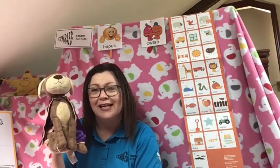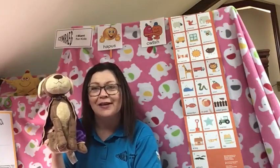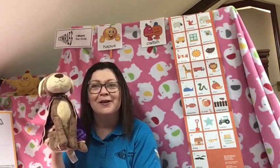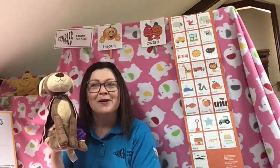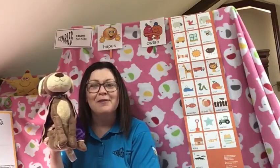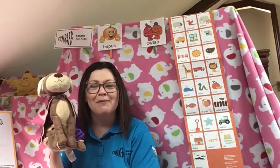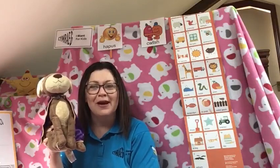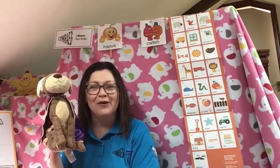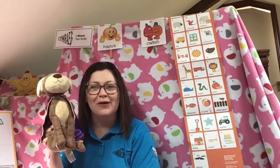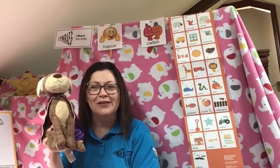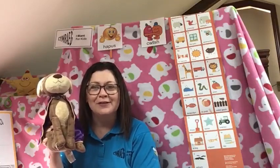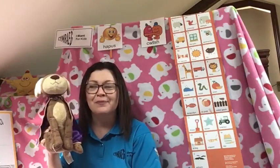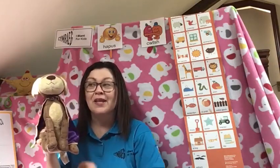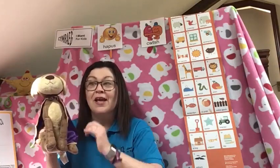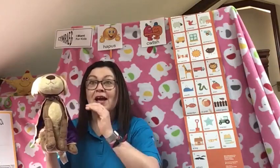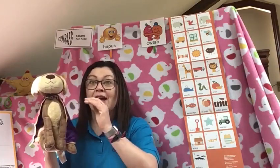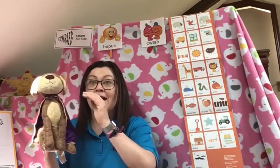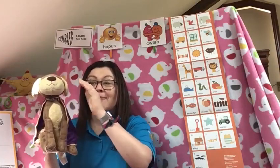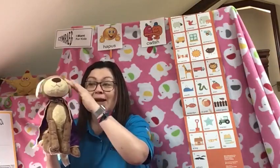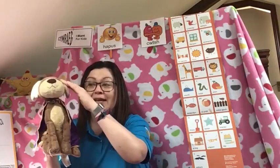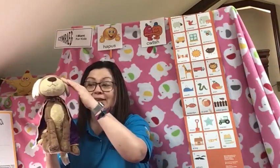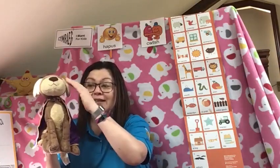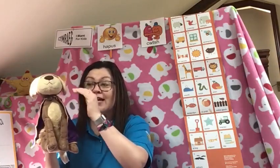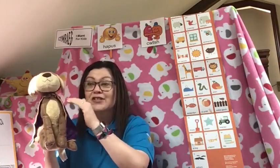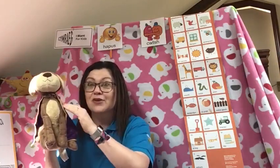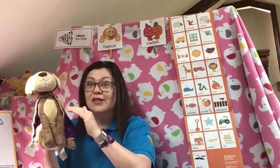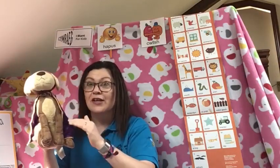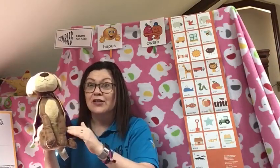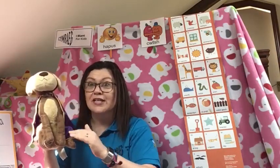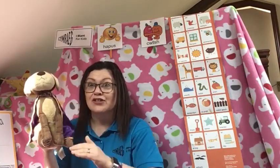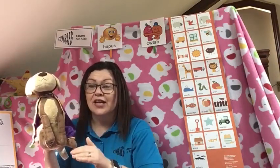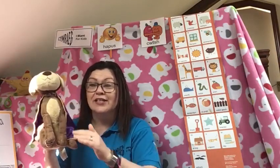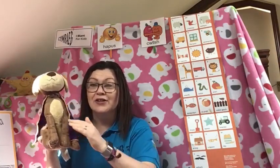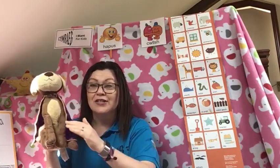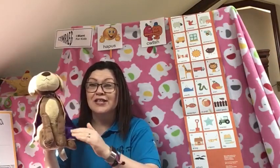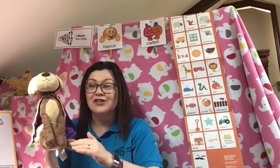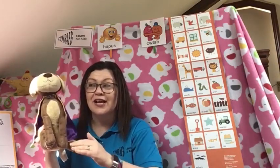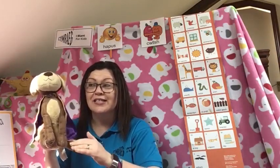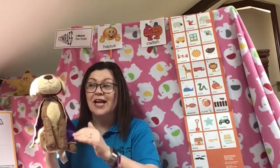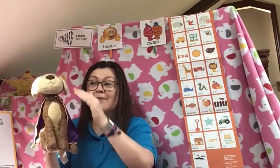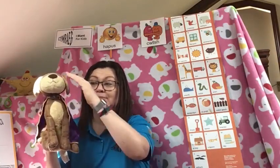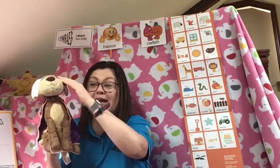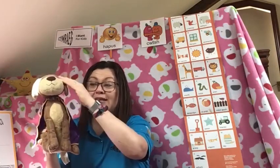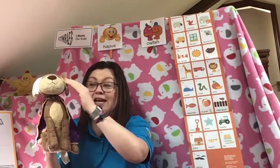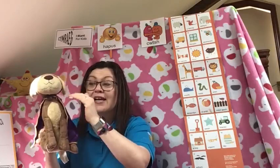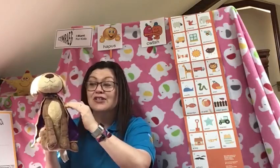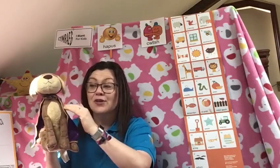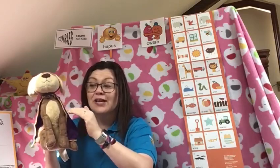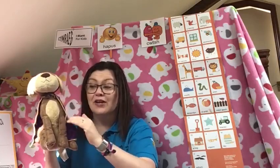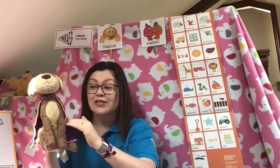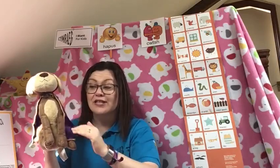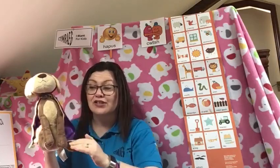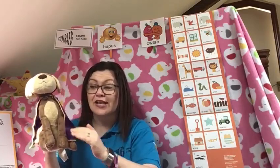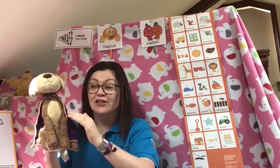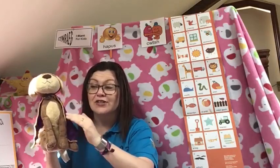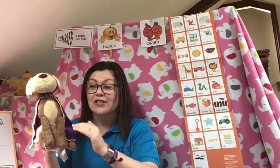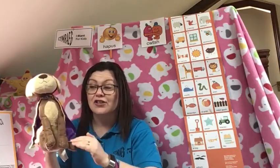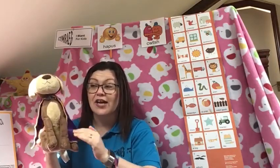quickly. Barod. Pen ysgwyddau coesau traed. Pen ysgwyddau coesau traed